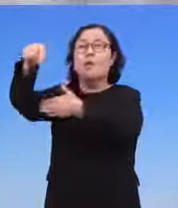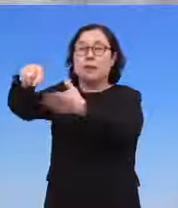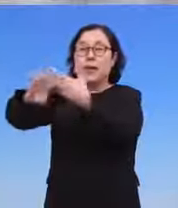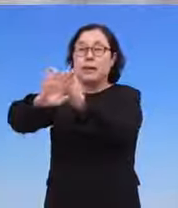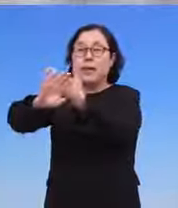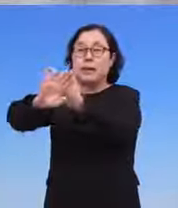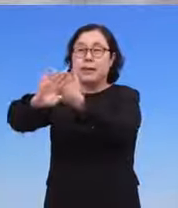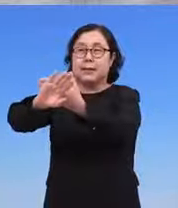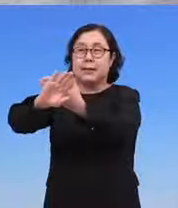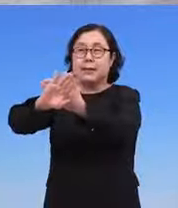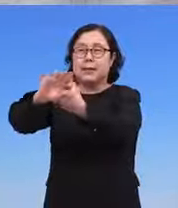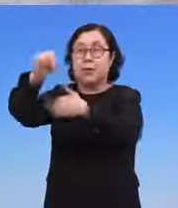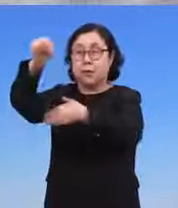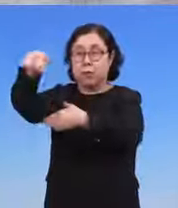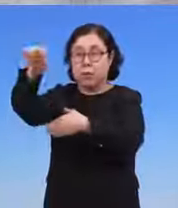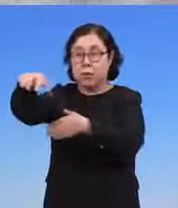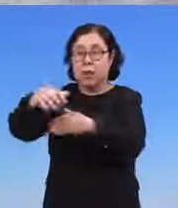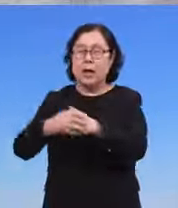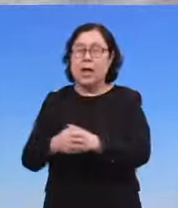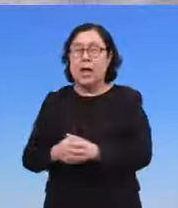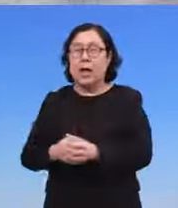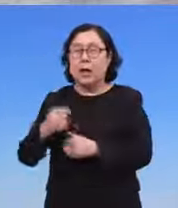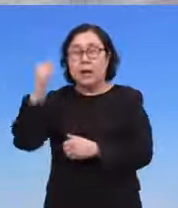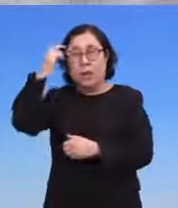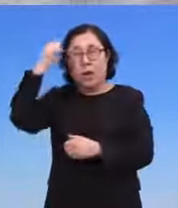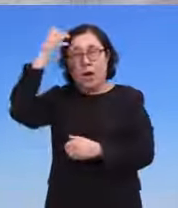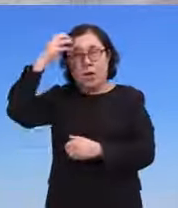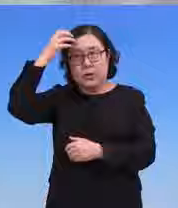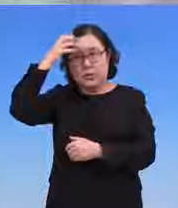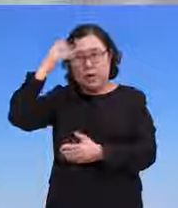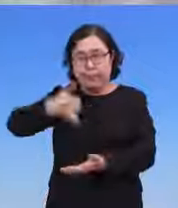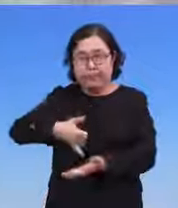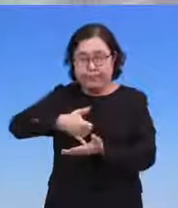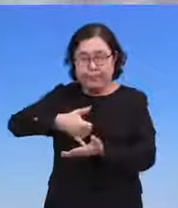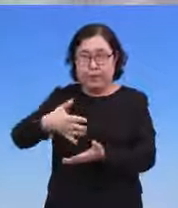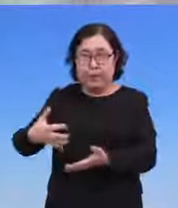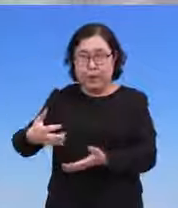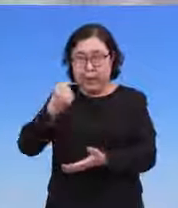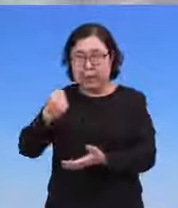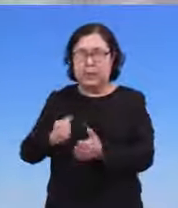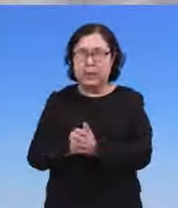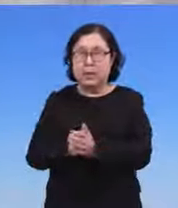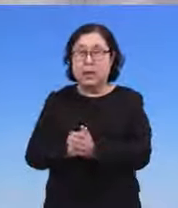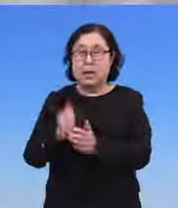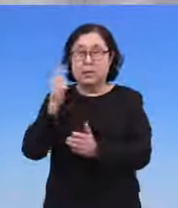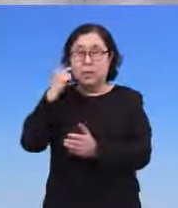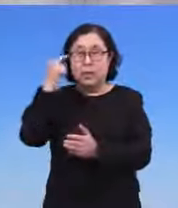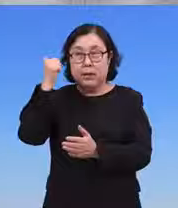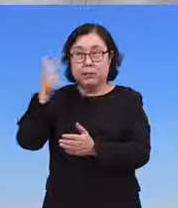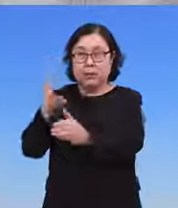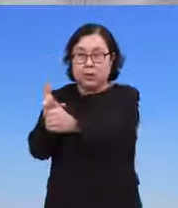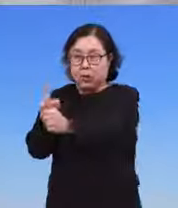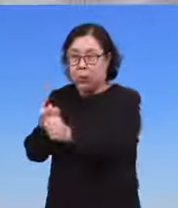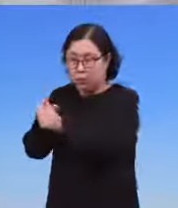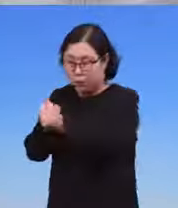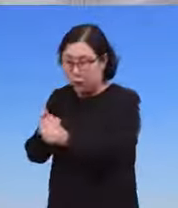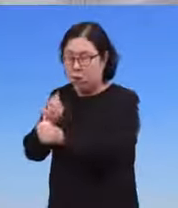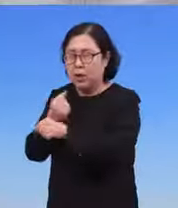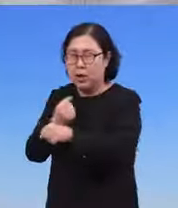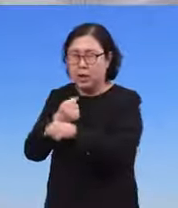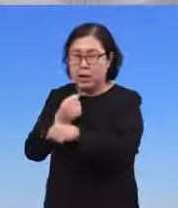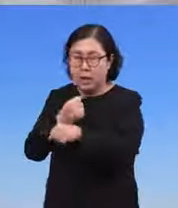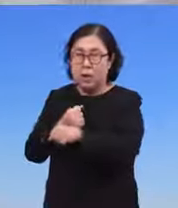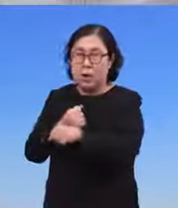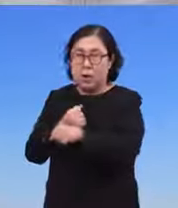목사님 추천을 받아서 세울 거예요. 영성과 인격을 갖춘 좋은 목사님을 세울 예정이에요. 왜? 이게